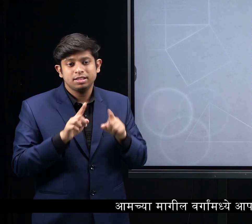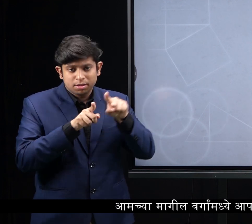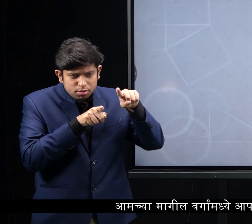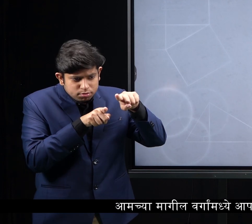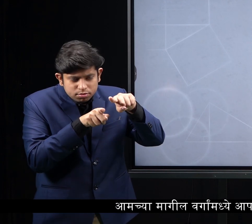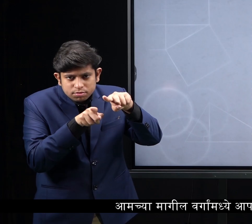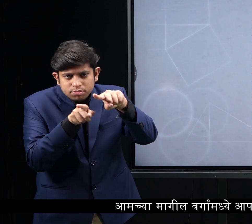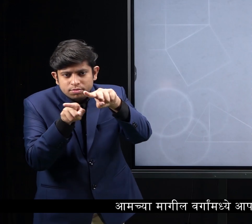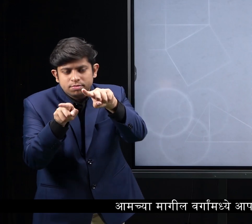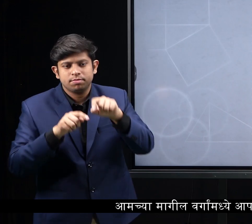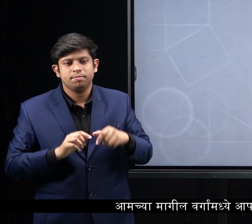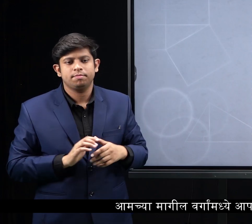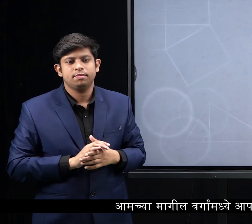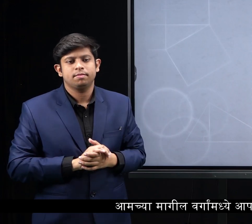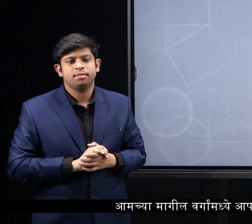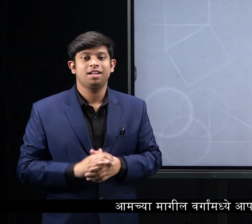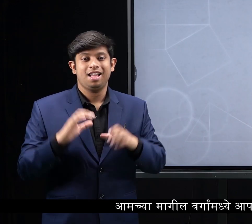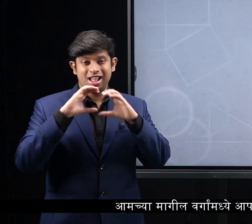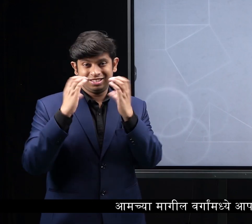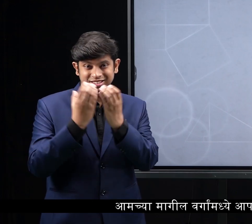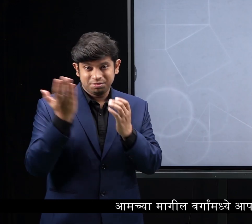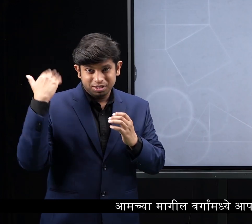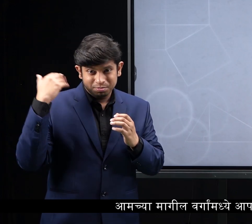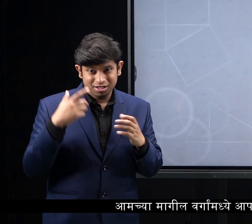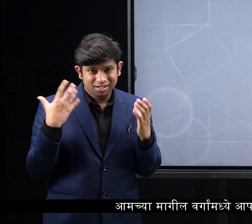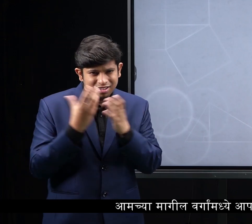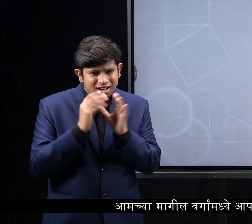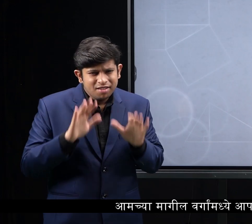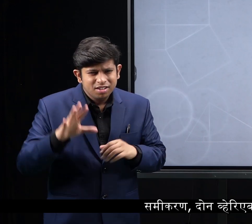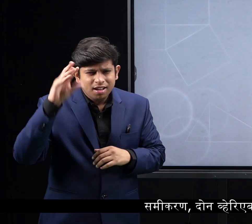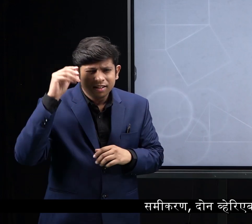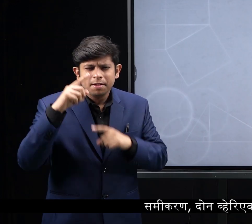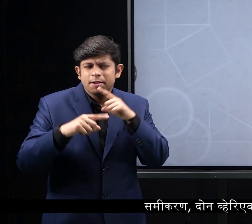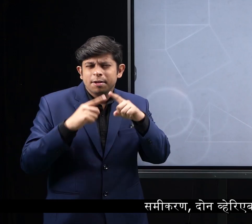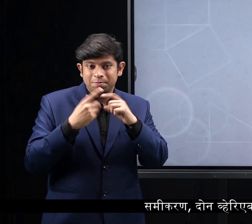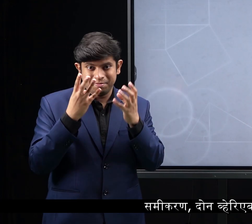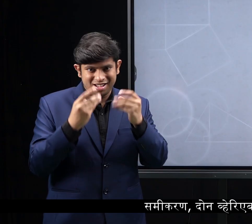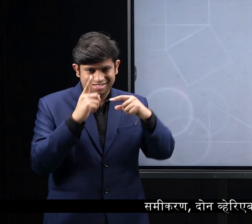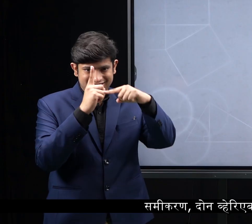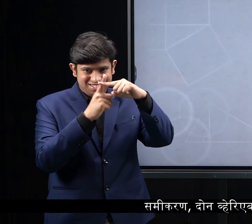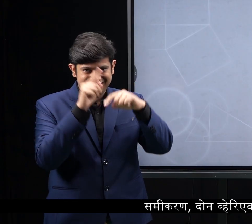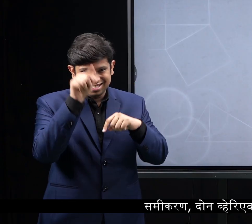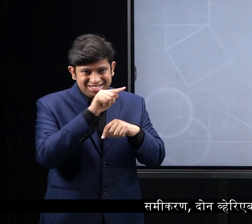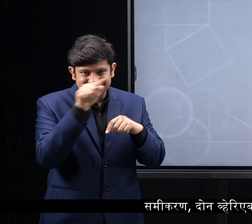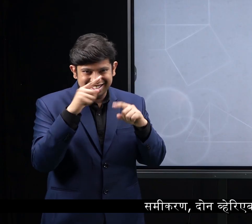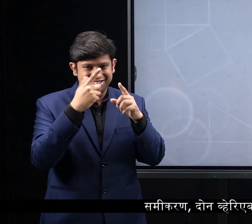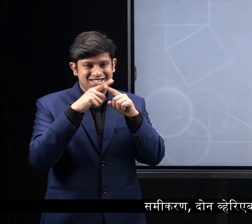आमच्या मागील वर्गांमध्ये आपण एक व्हेरिएबल्समध्ये रेखीय समीकरण, 2 व्हेरिएबल्समध्ये